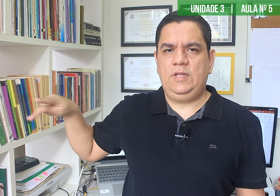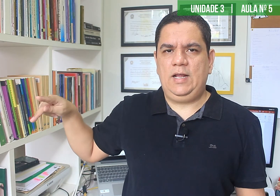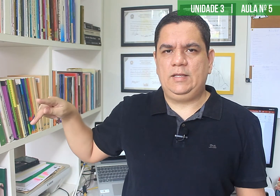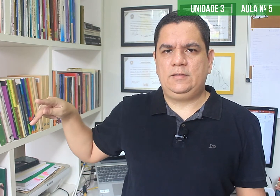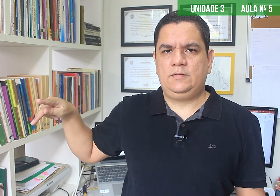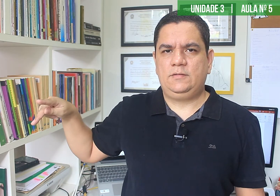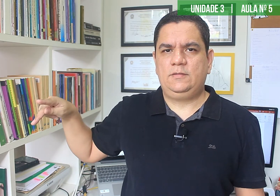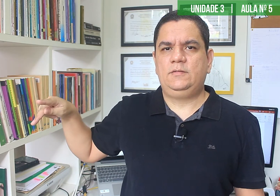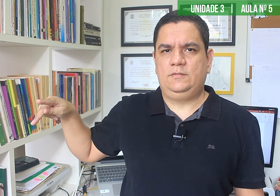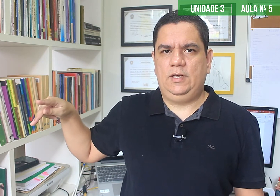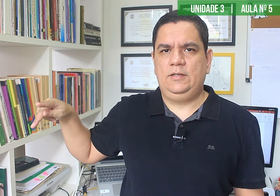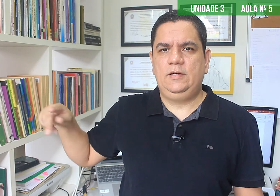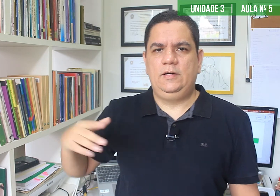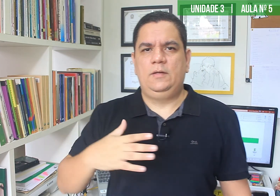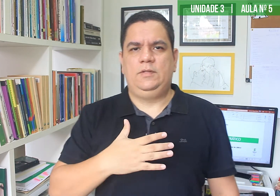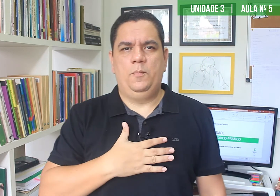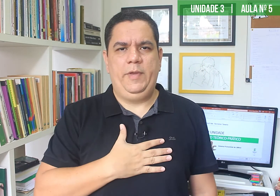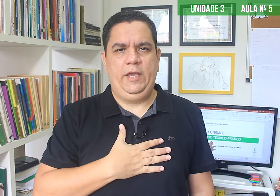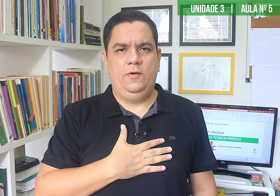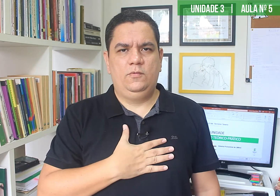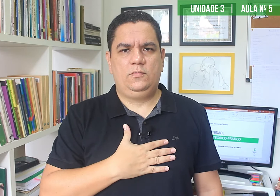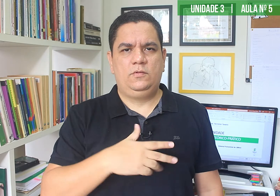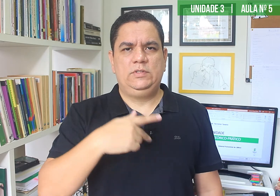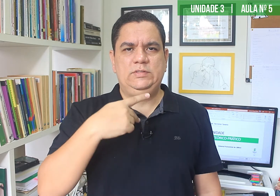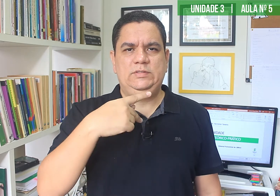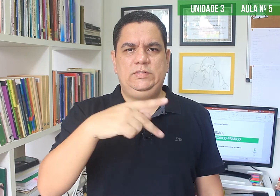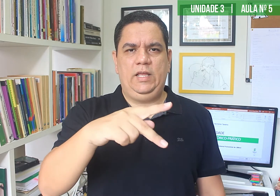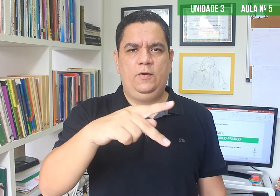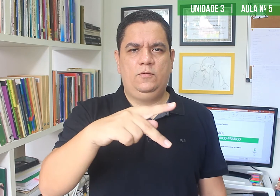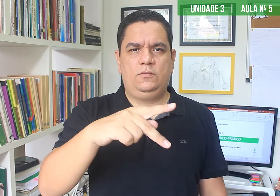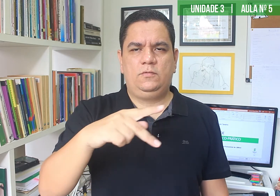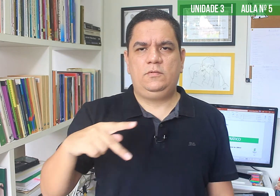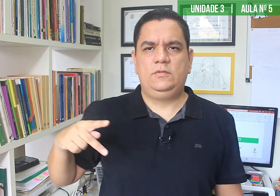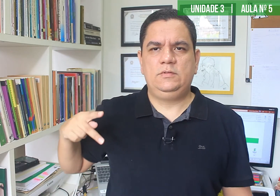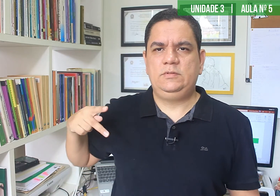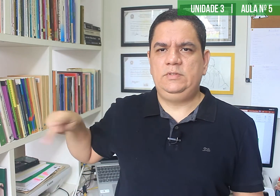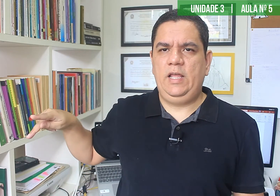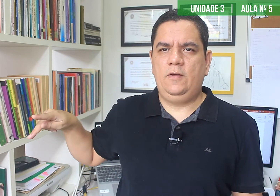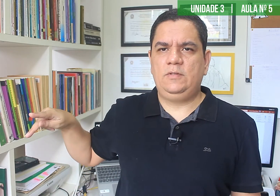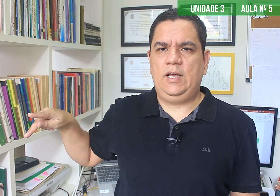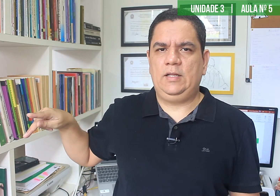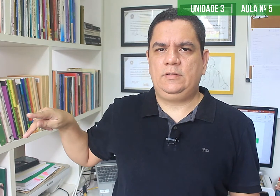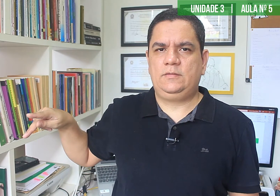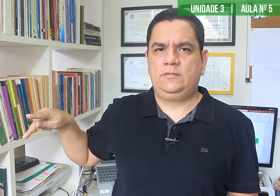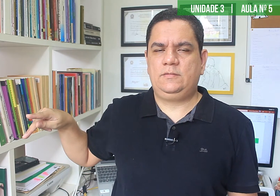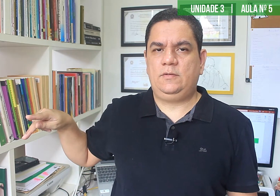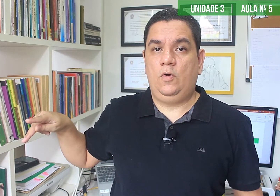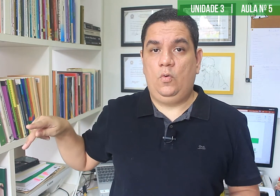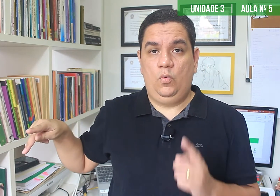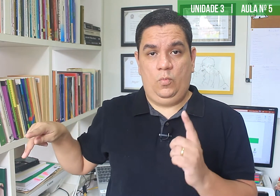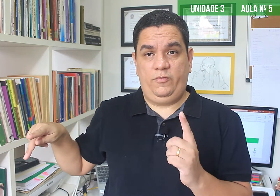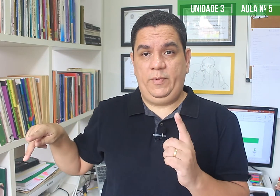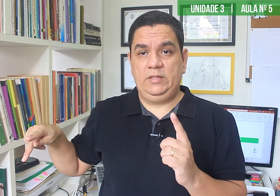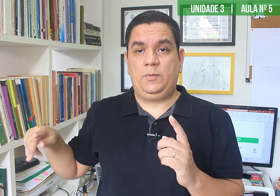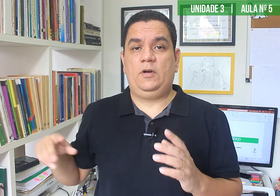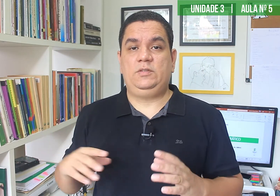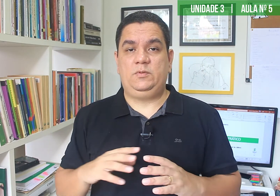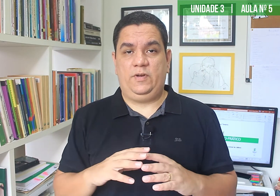dela. Tá? Então, meu, teu, dele ou dela. Um movimento, porque nós estamos falando